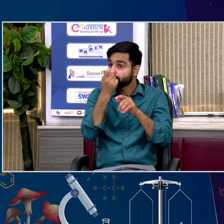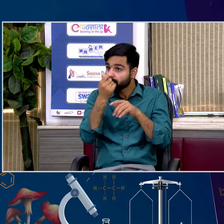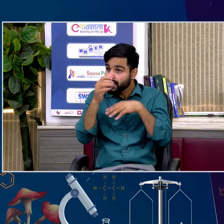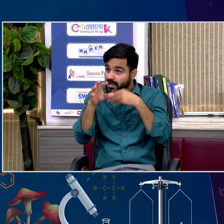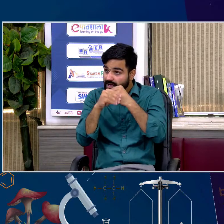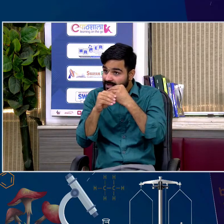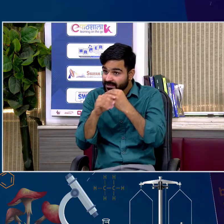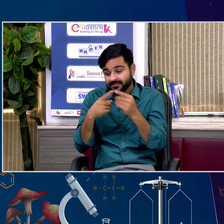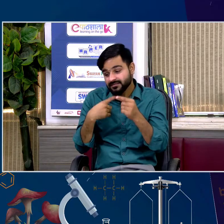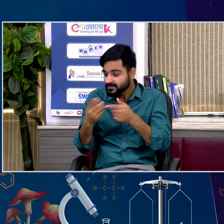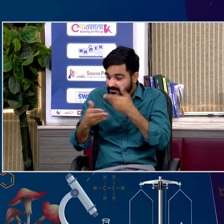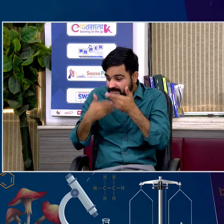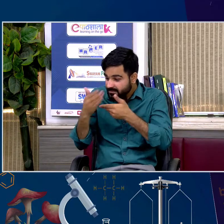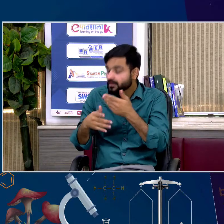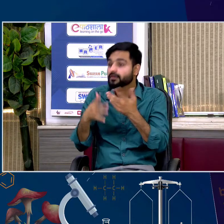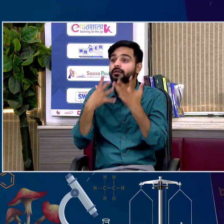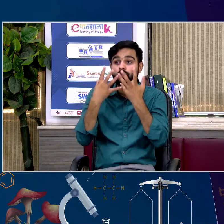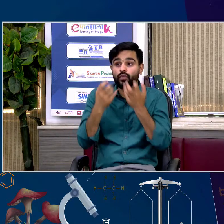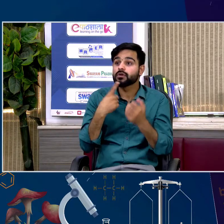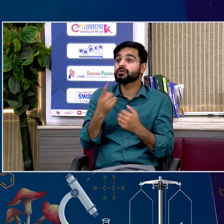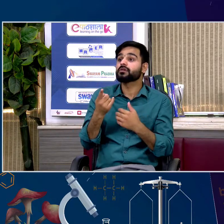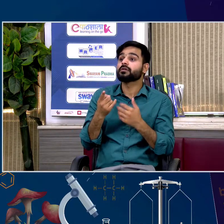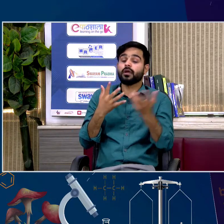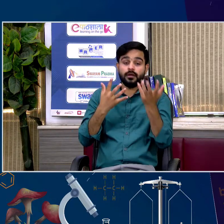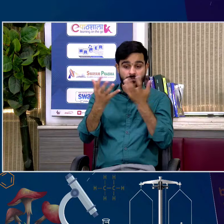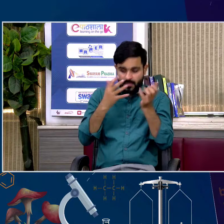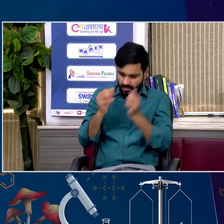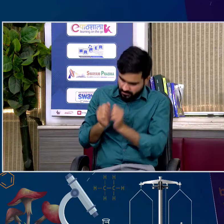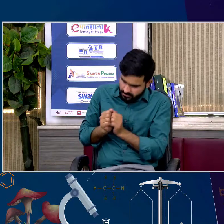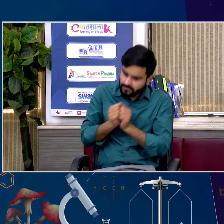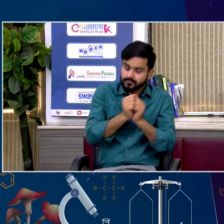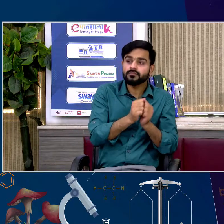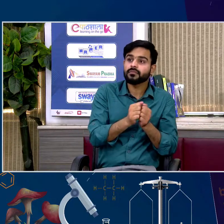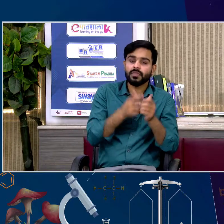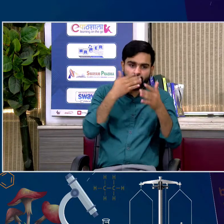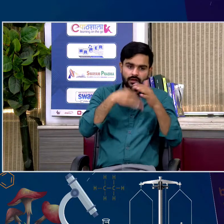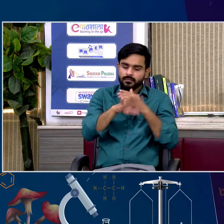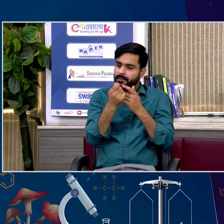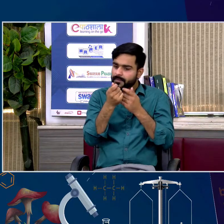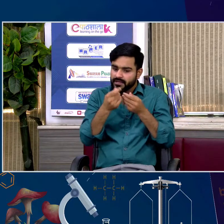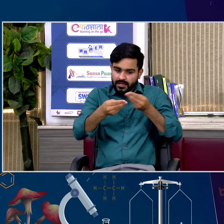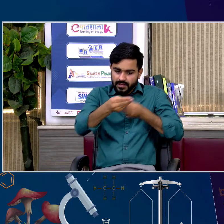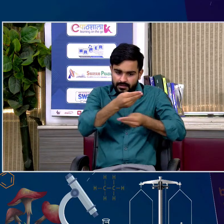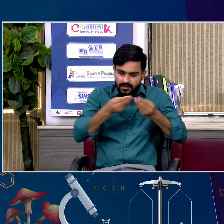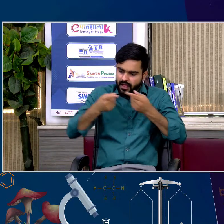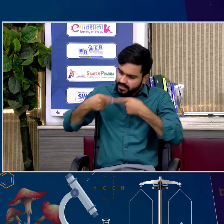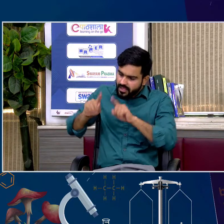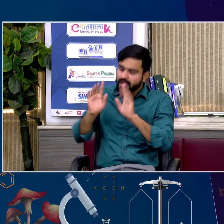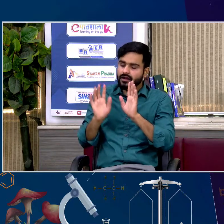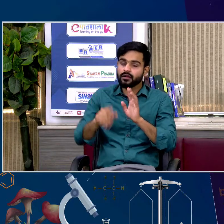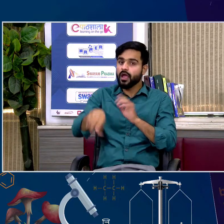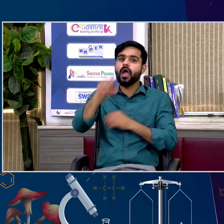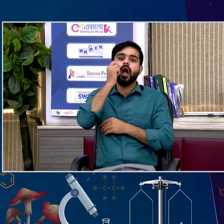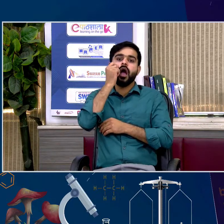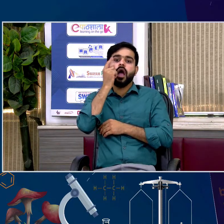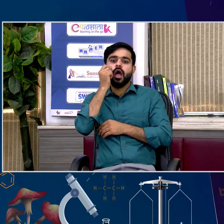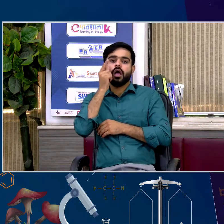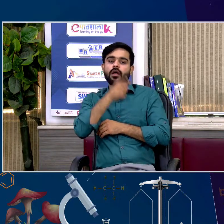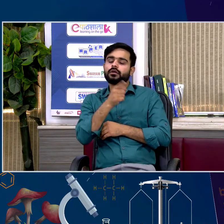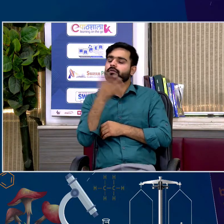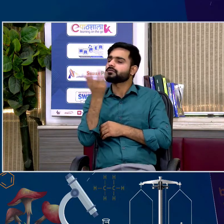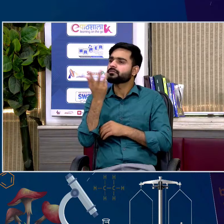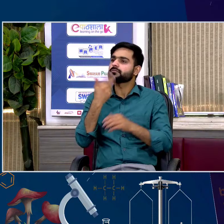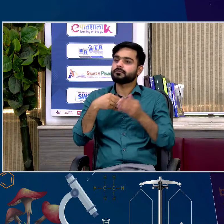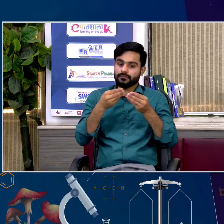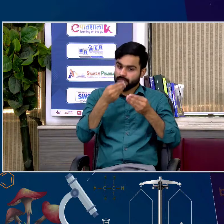है, यू वुड वांट टू टेक हिम टू द मार्केट एंड मेक हिम एक्सचेंज मनी टू बाय समथिंग. सो ही अंडरस्टैंड्स दैट मुझे को